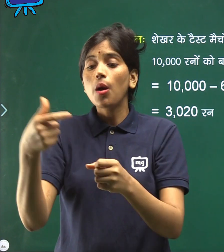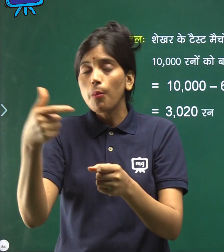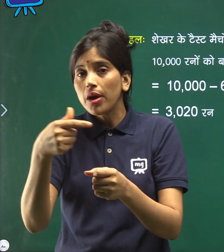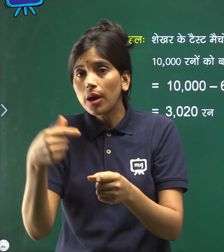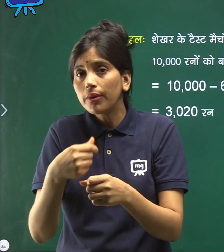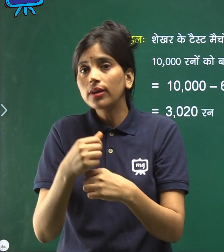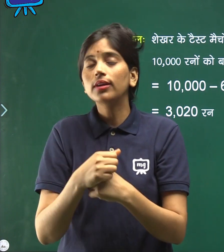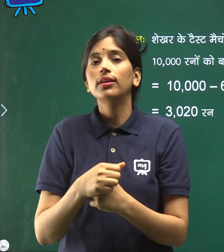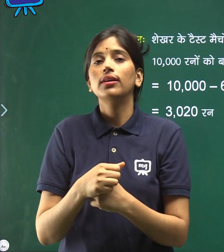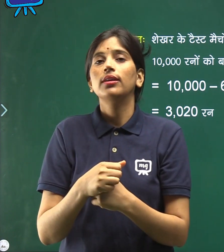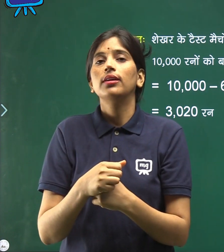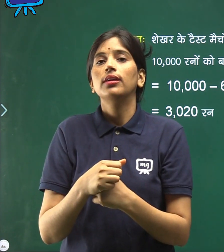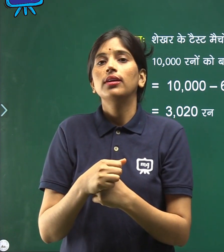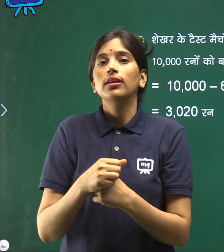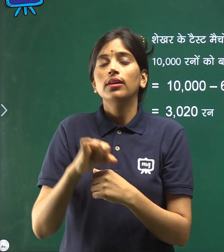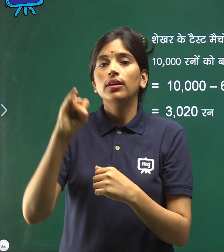बराबर